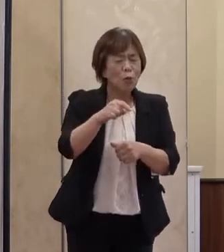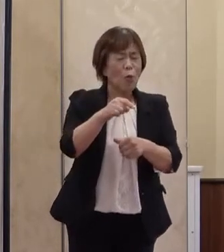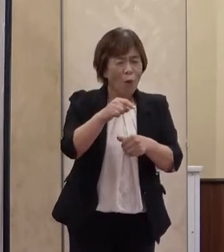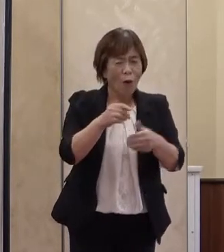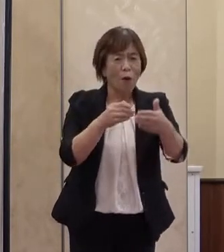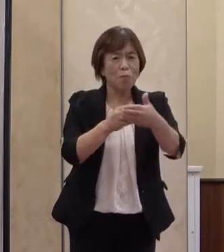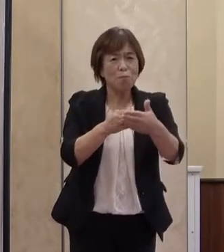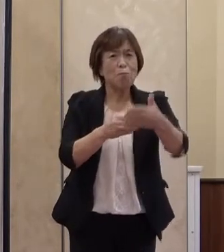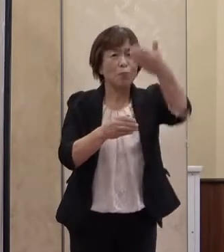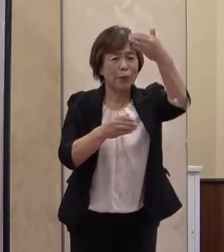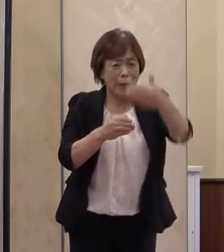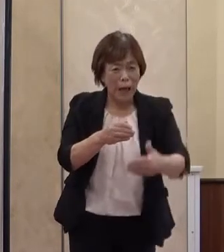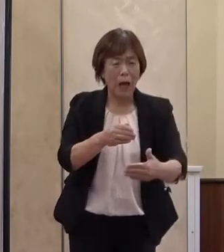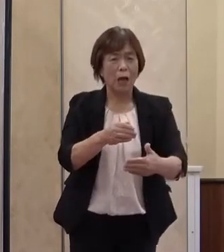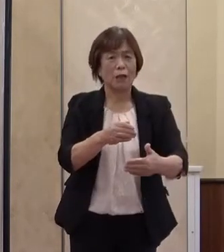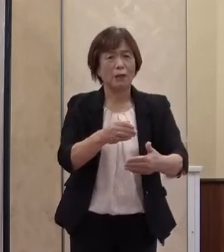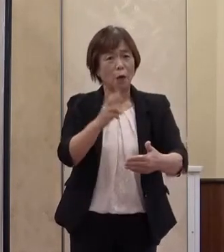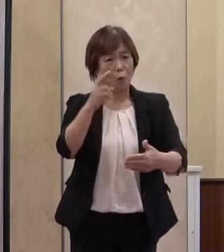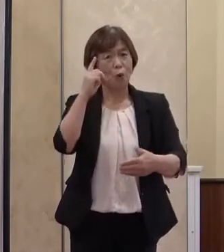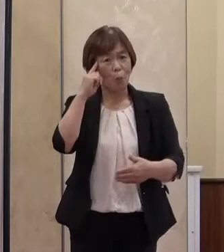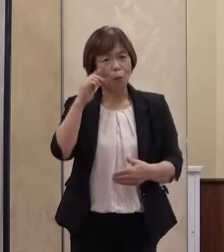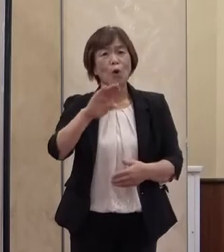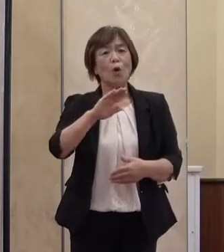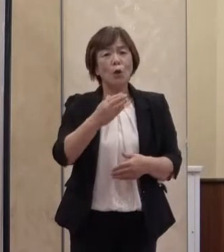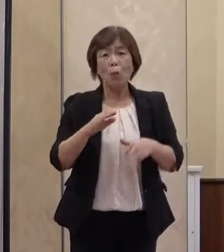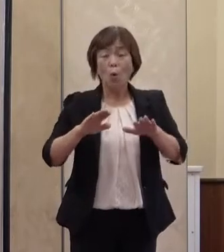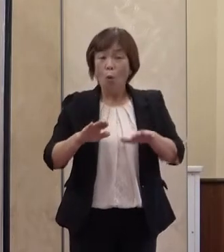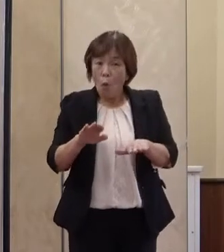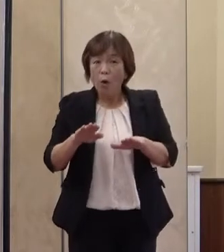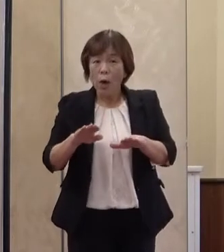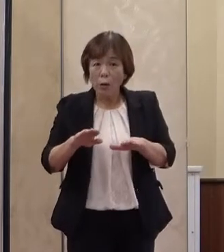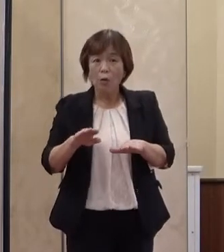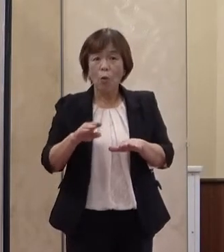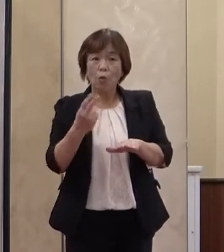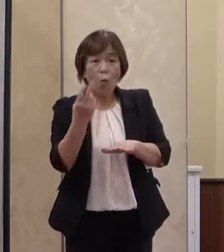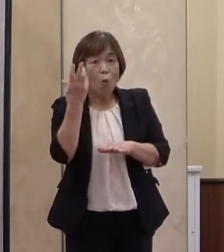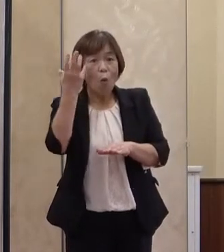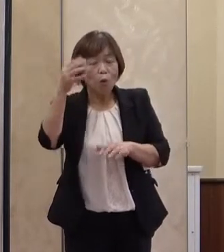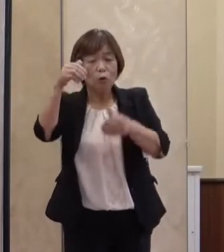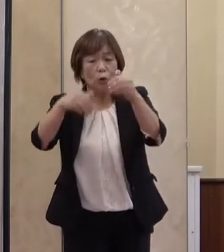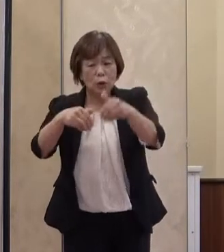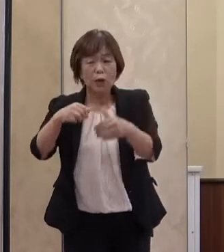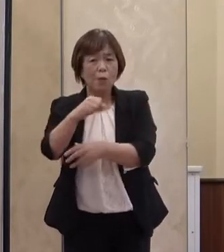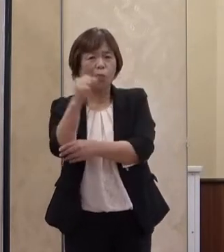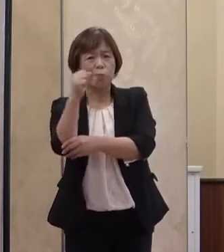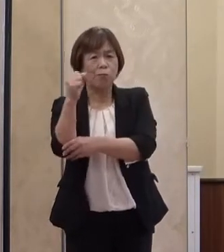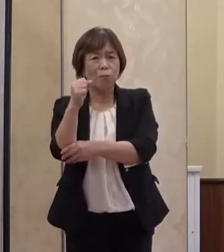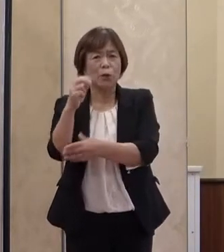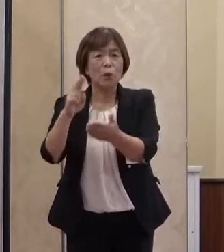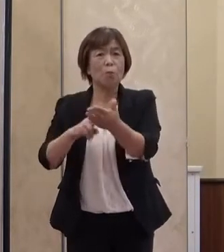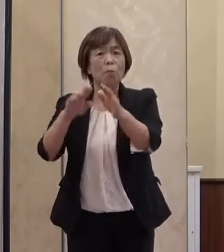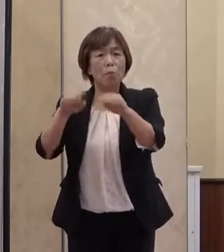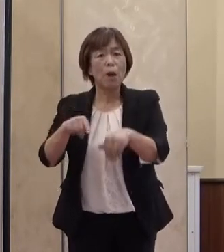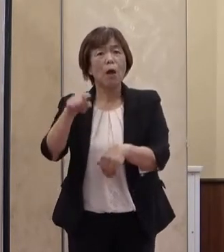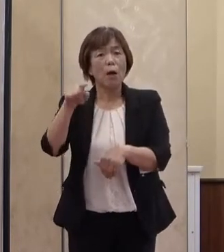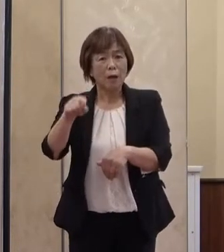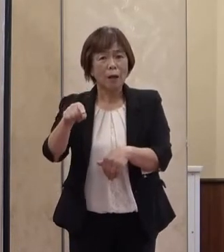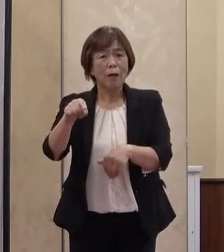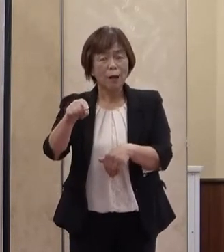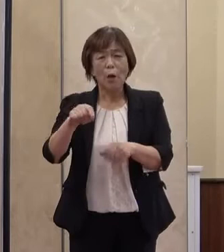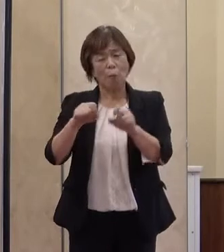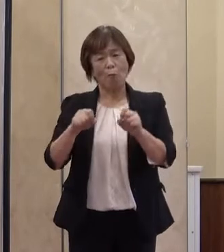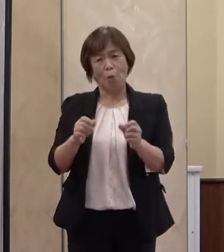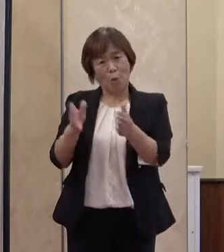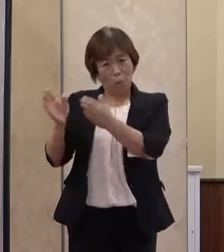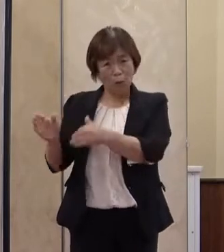でもそのハードル高いですけど、今回否決になればもうそれはもう僕らも諦めますが、可決となればその名称もぜひ大阪